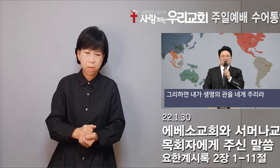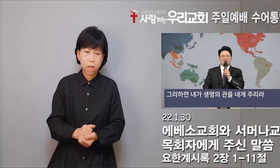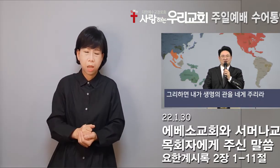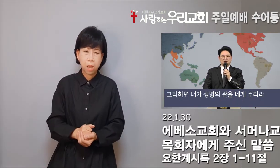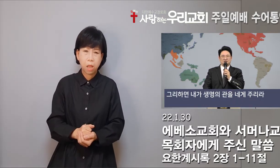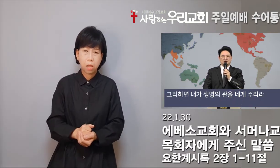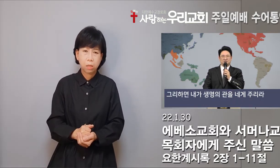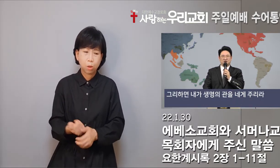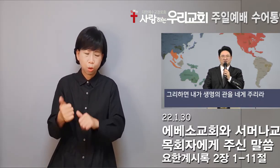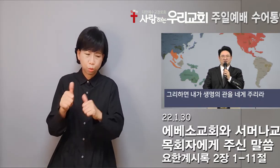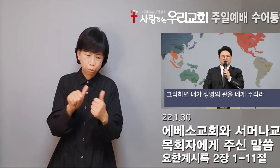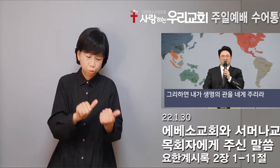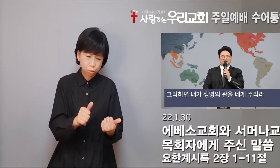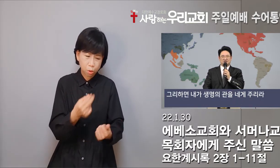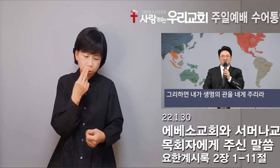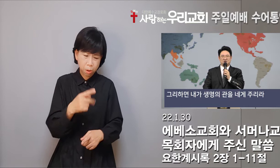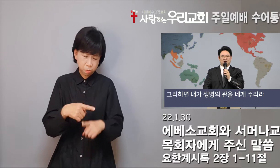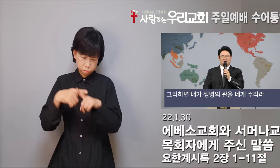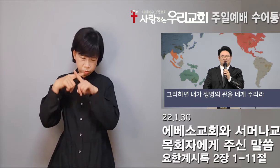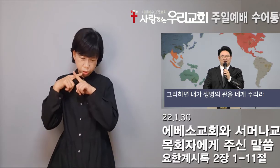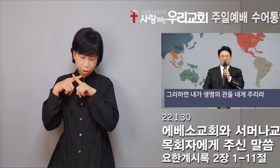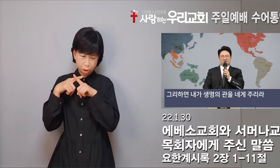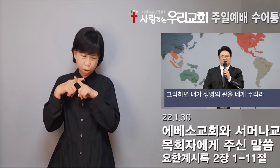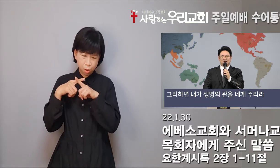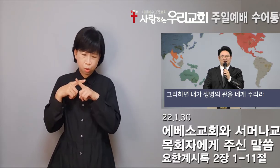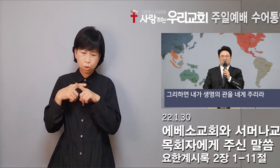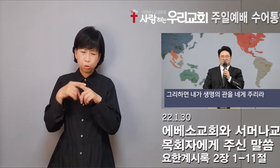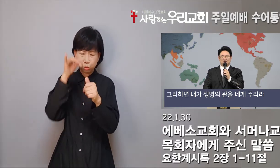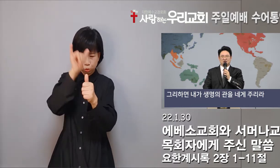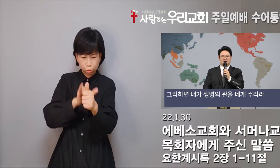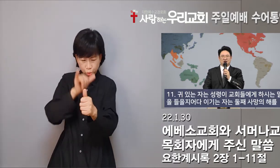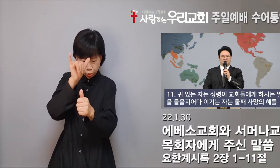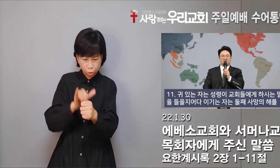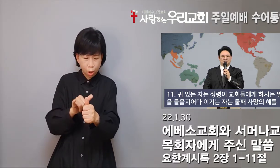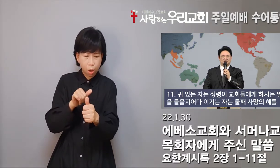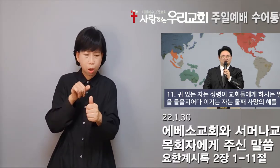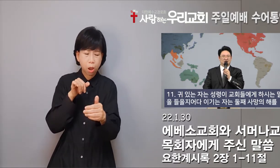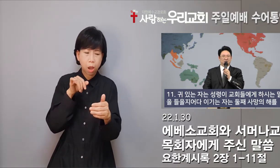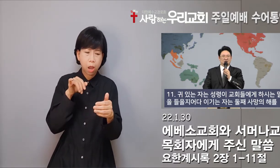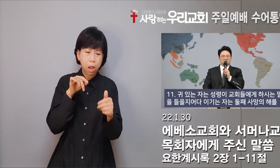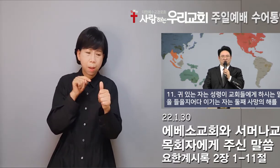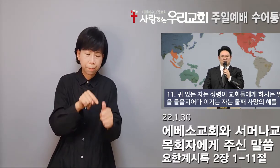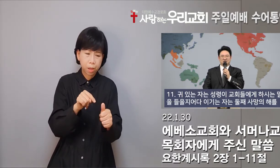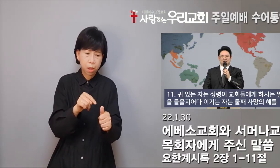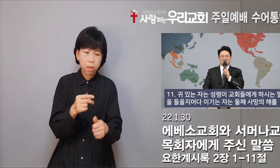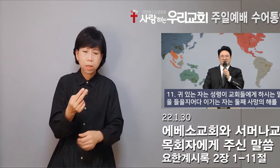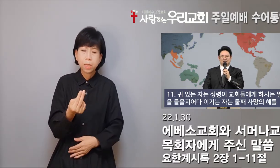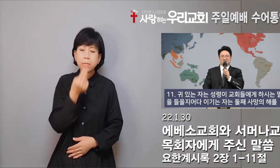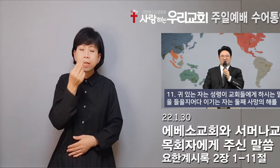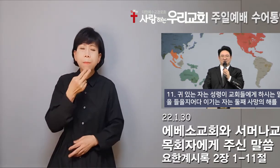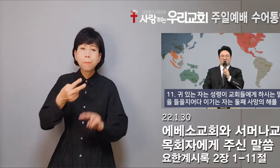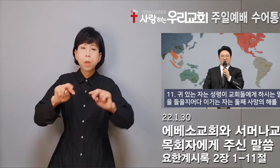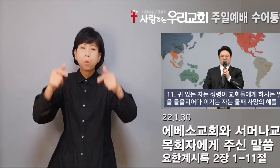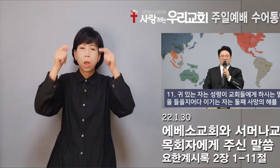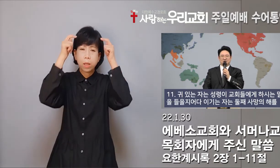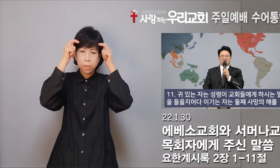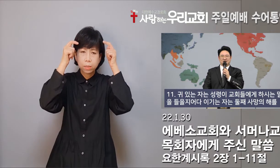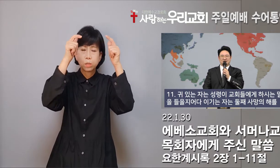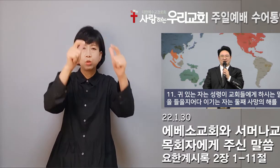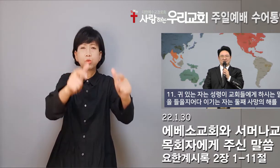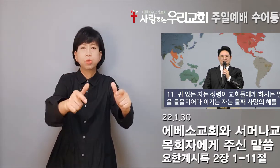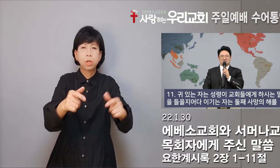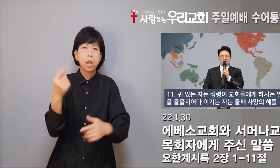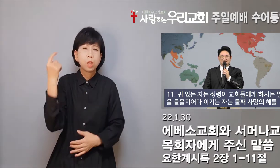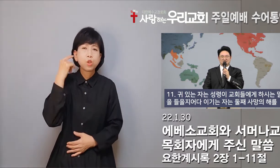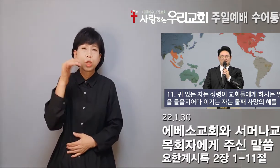충성하라. 그리하면 내가 생명의 관을 내게 주리라. 함께 읽겠습니다. 귀 있는 자는 성령이